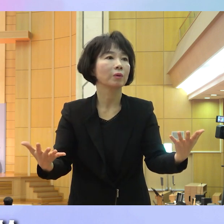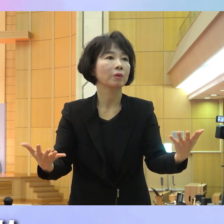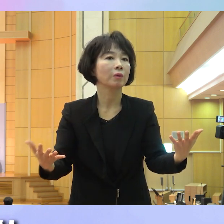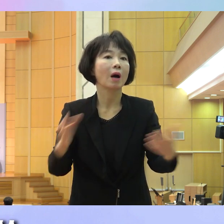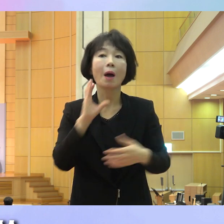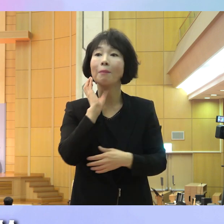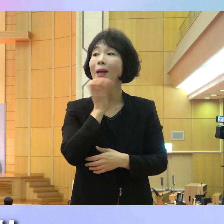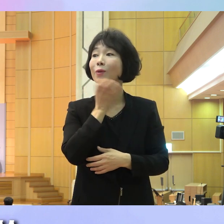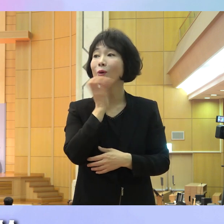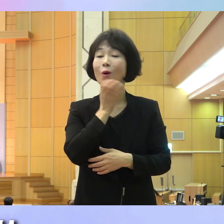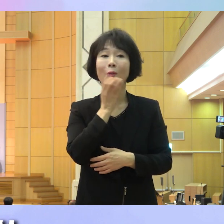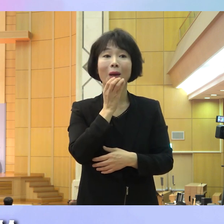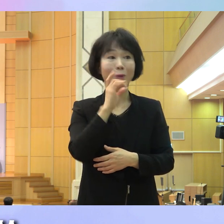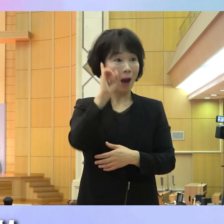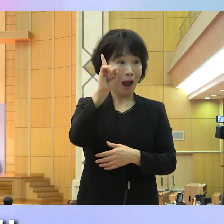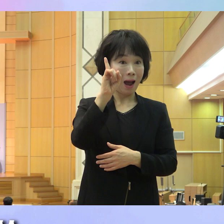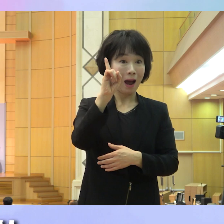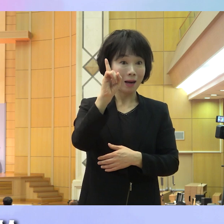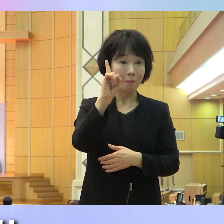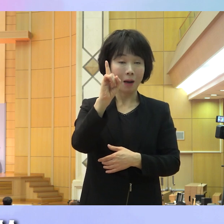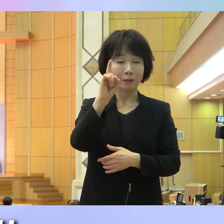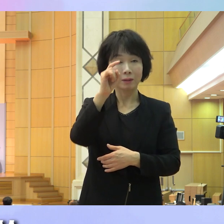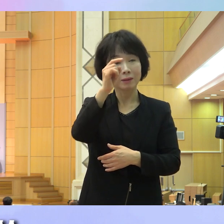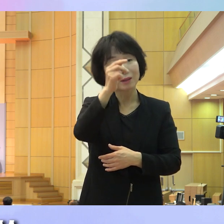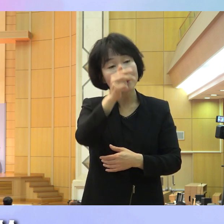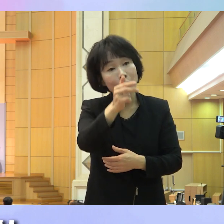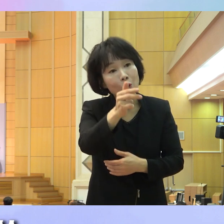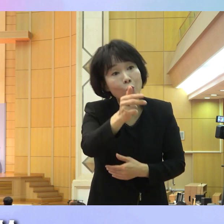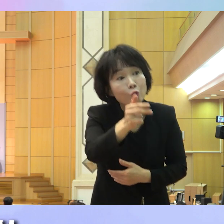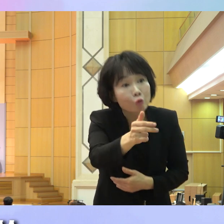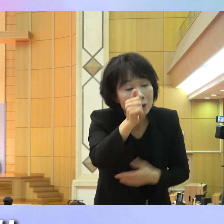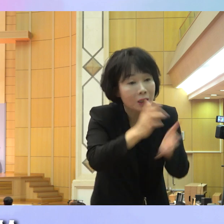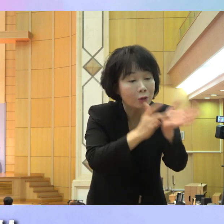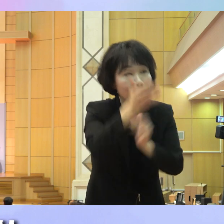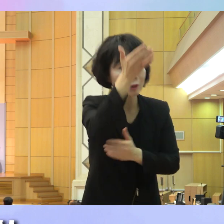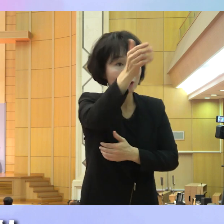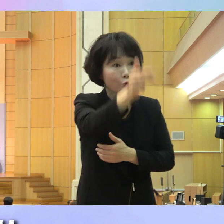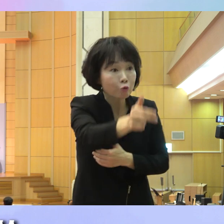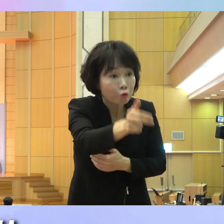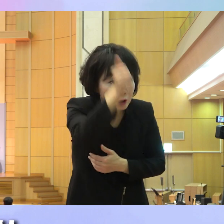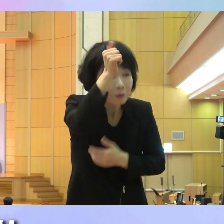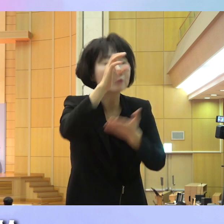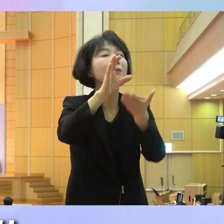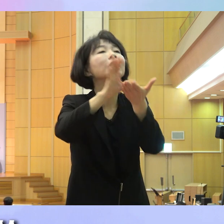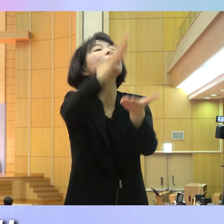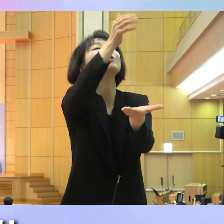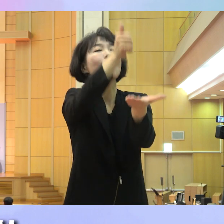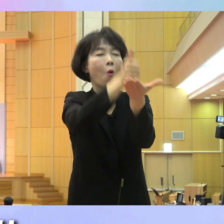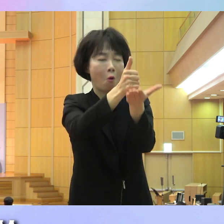살아계신 하나님의 아들입니다. 바요나 시몬아, 내가 복 있다. 참, 하나님이